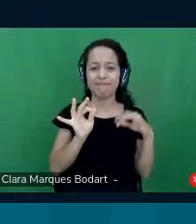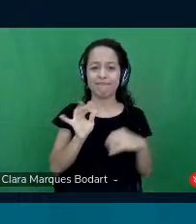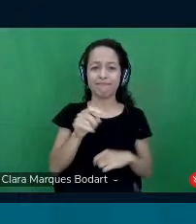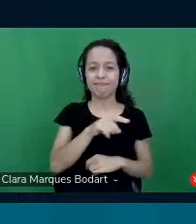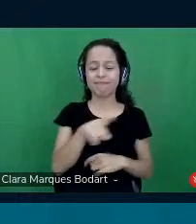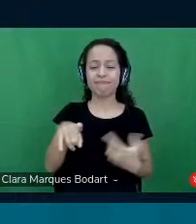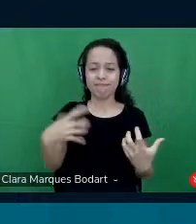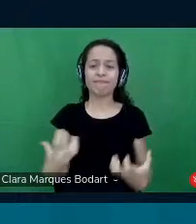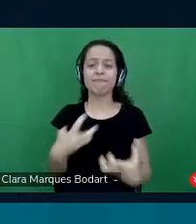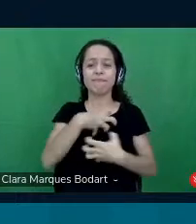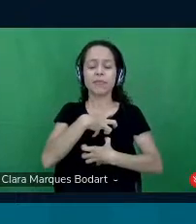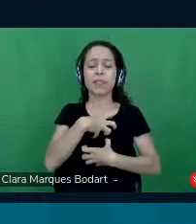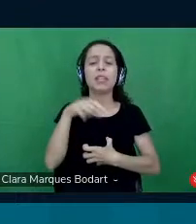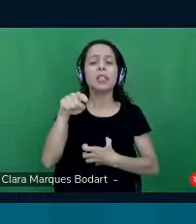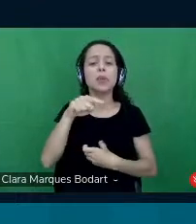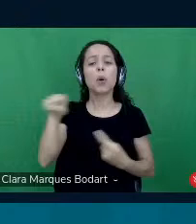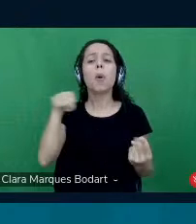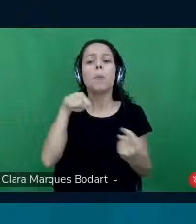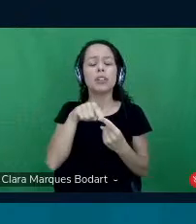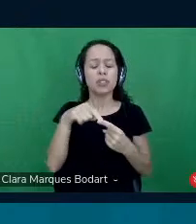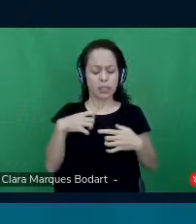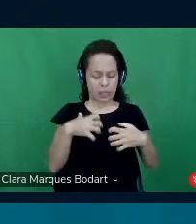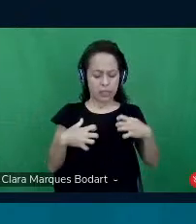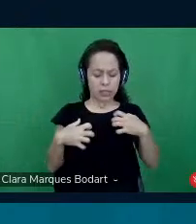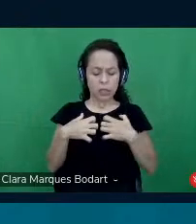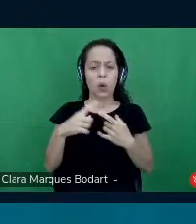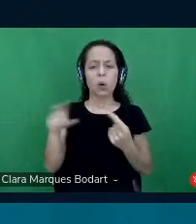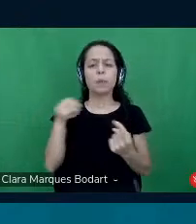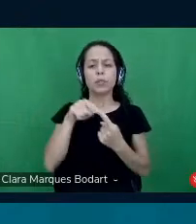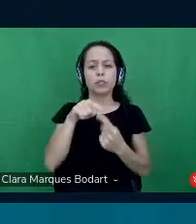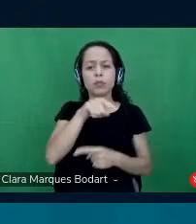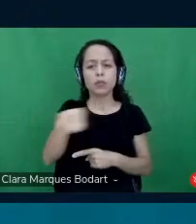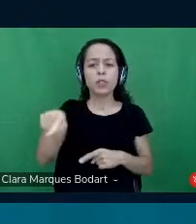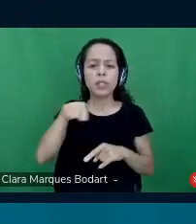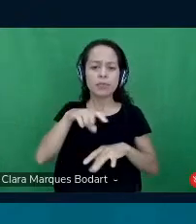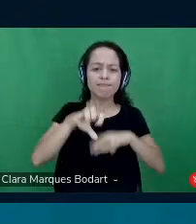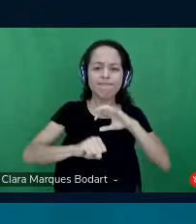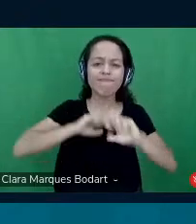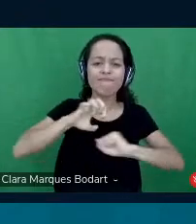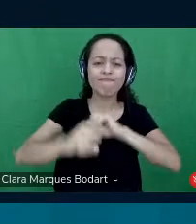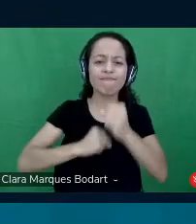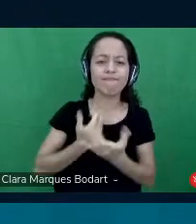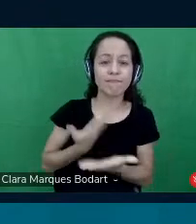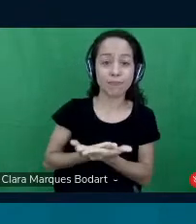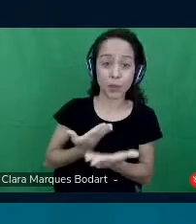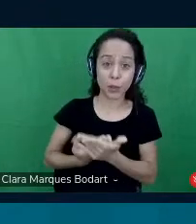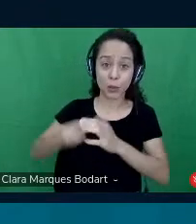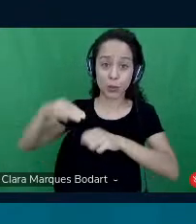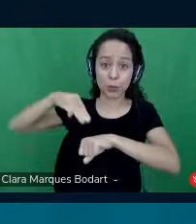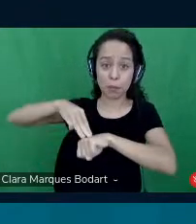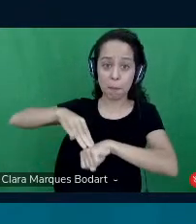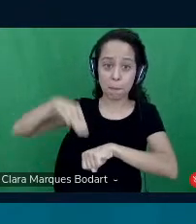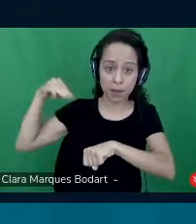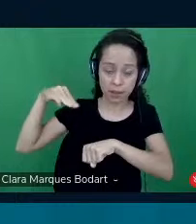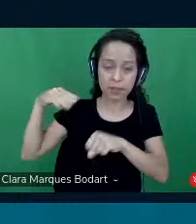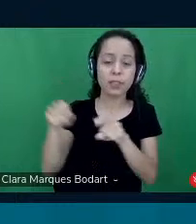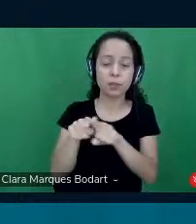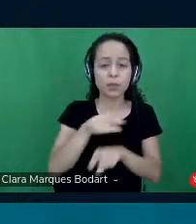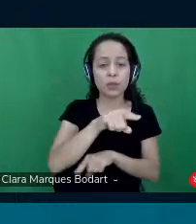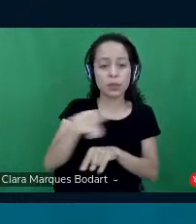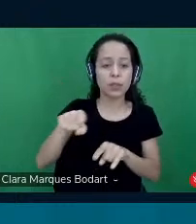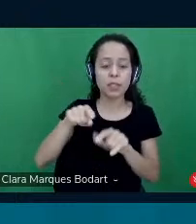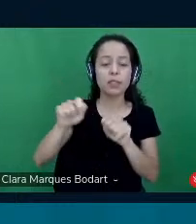fazer a buscar um programa de mestrado, desenvolver aqui as suas pesquisas e seus